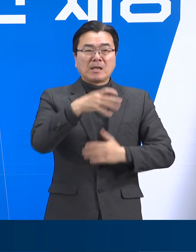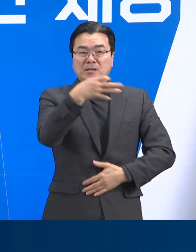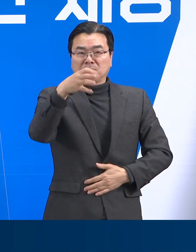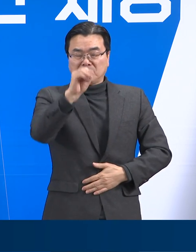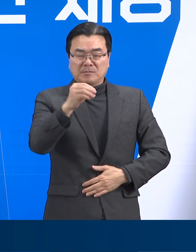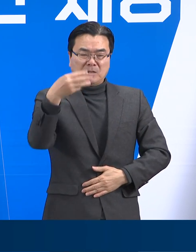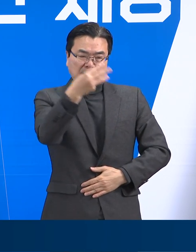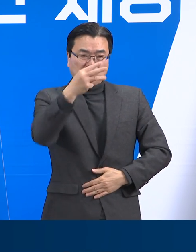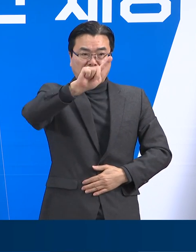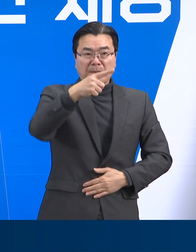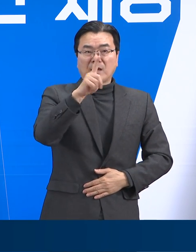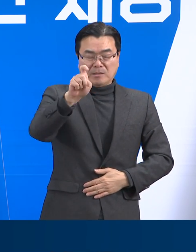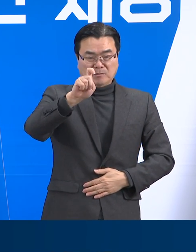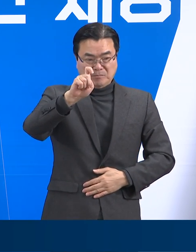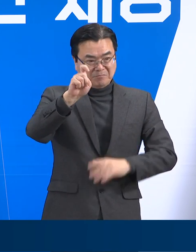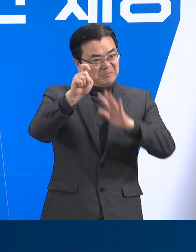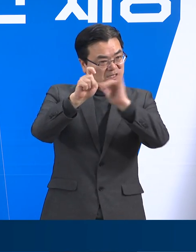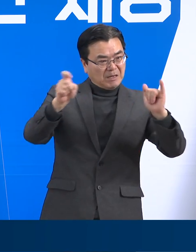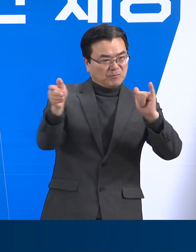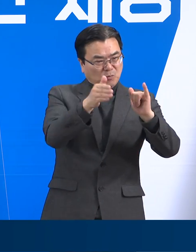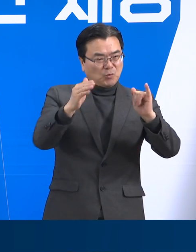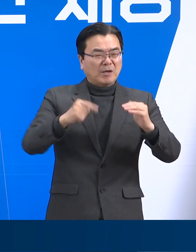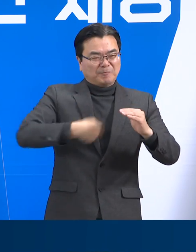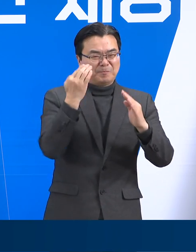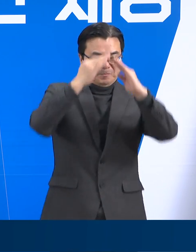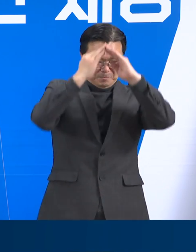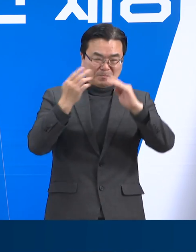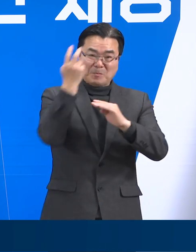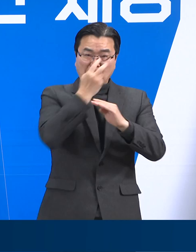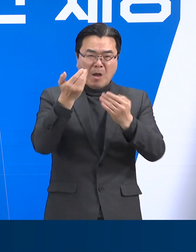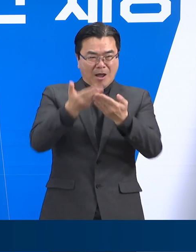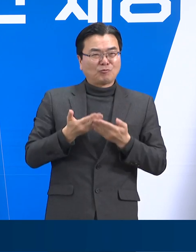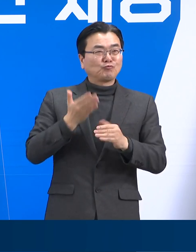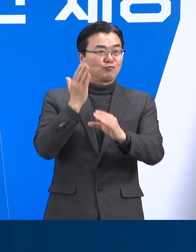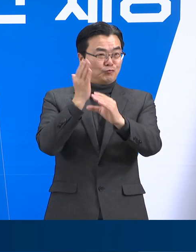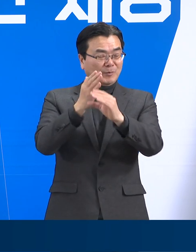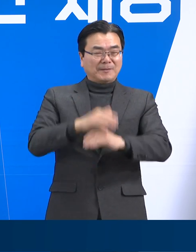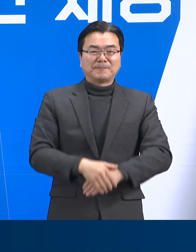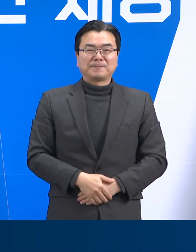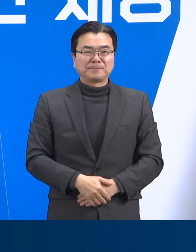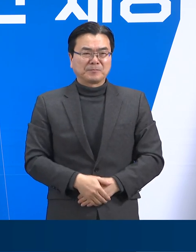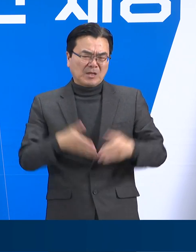14만 3,160명입니다. 재택치료 대상자 중 집중관리구는